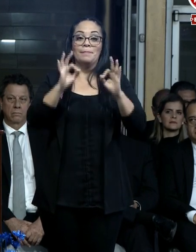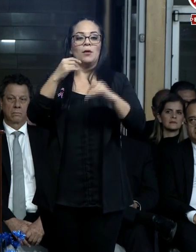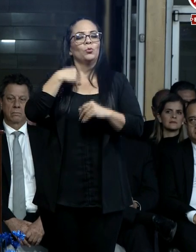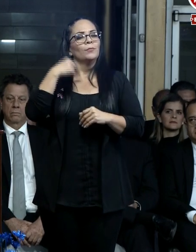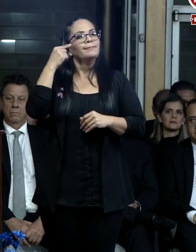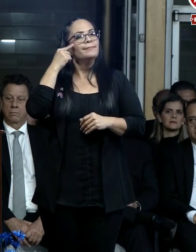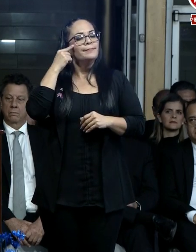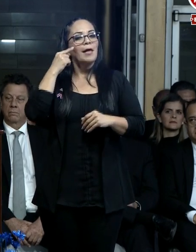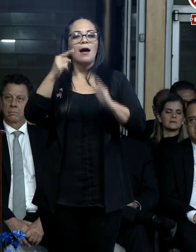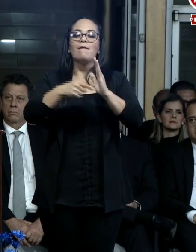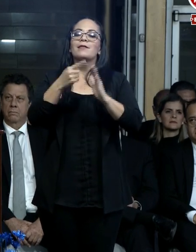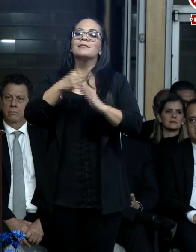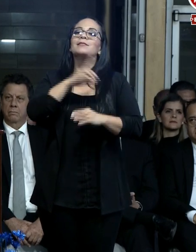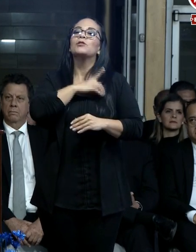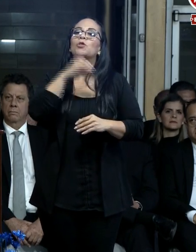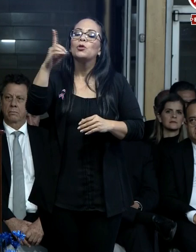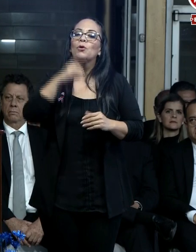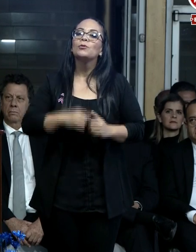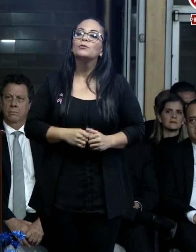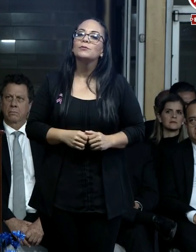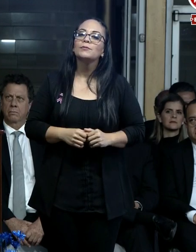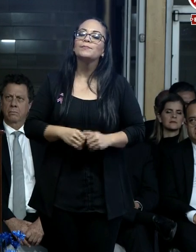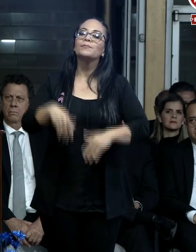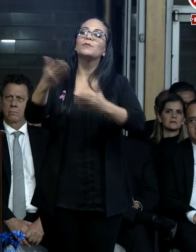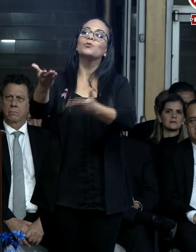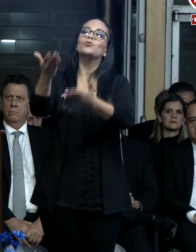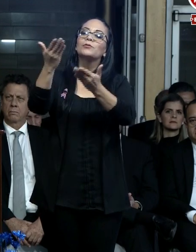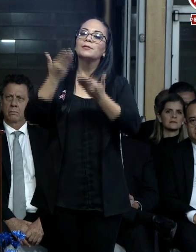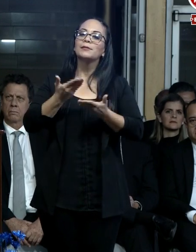a veces Dios nos da